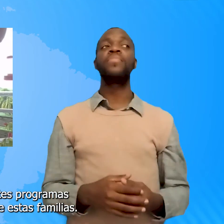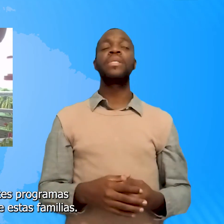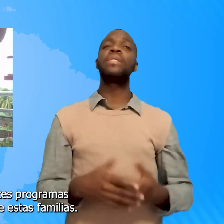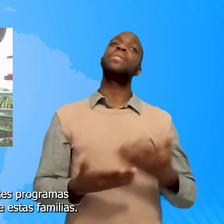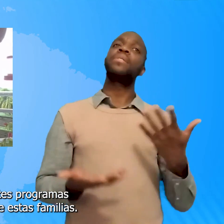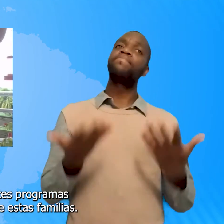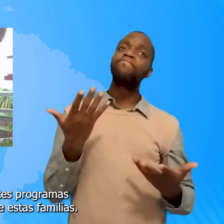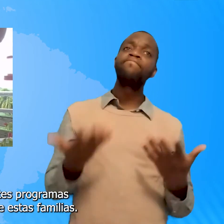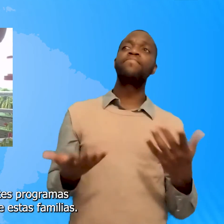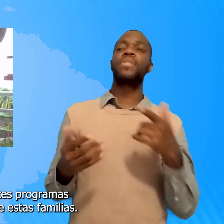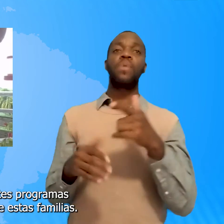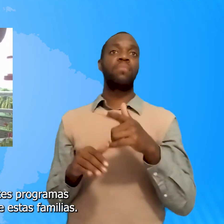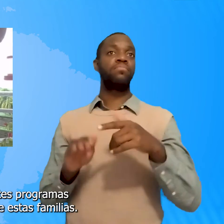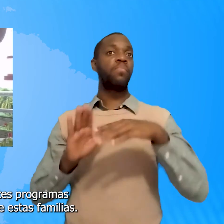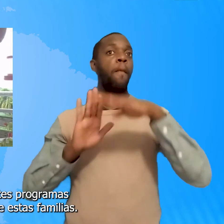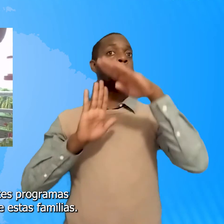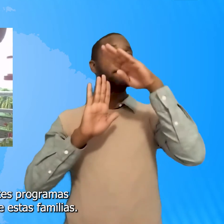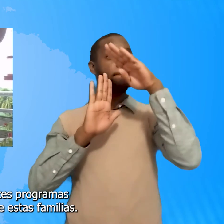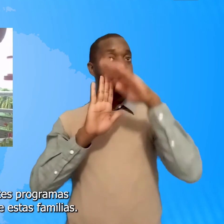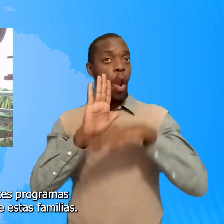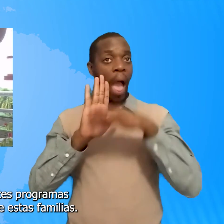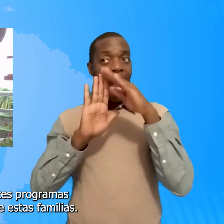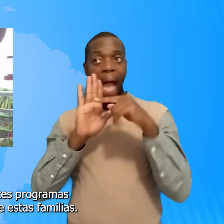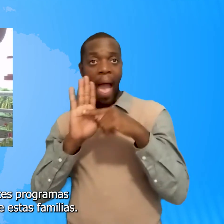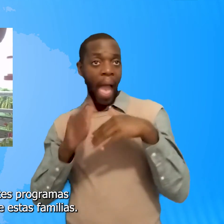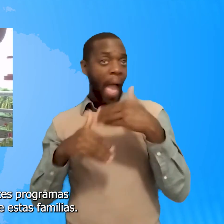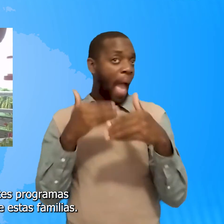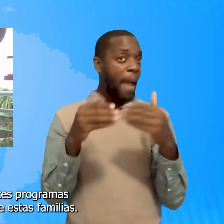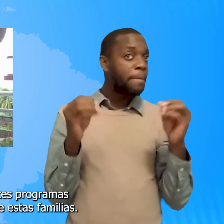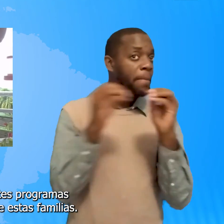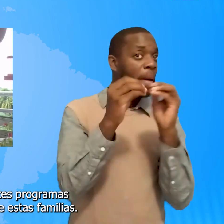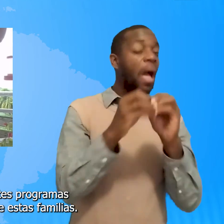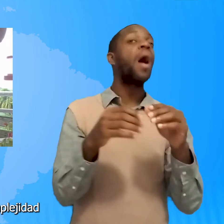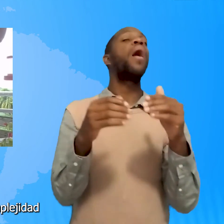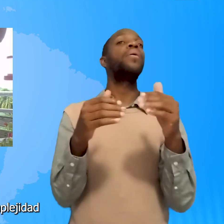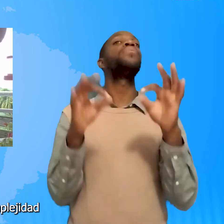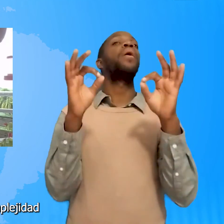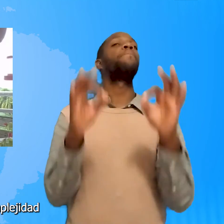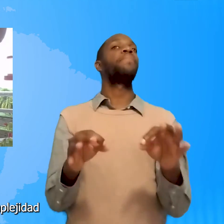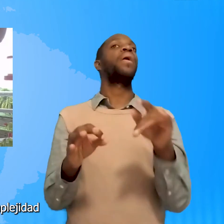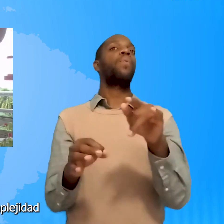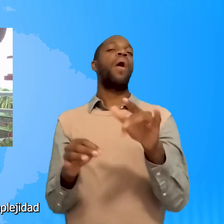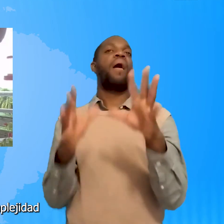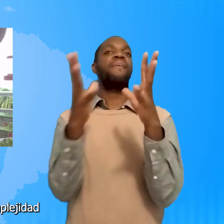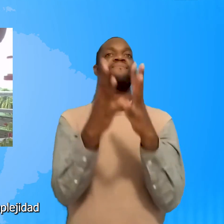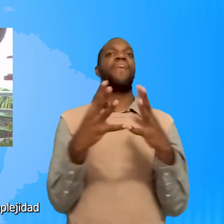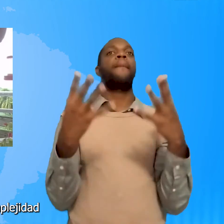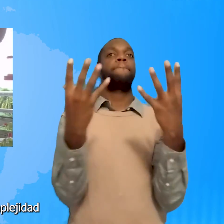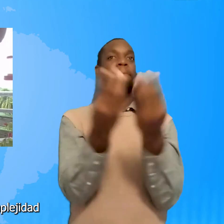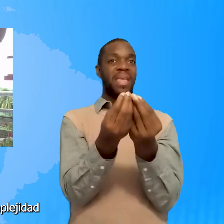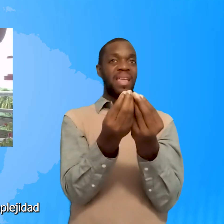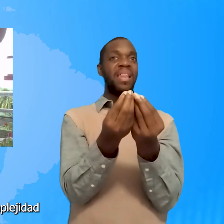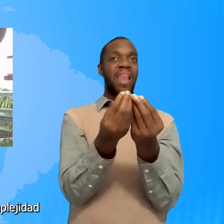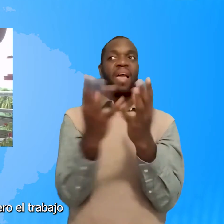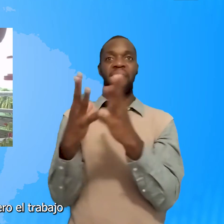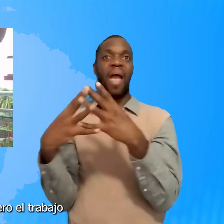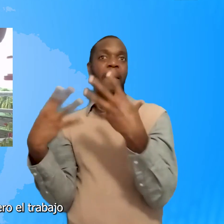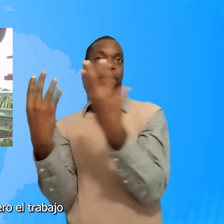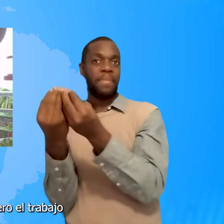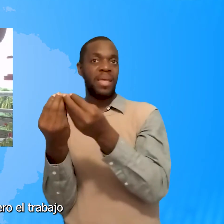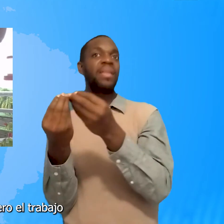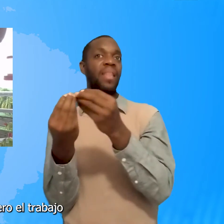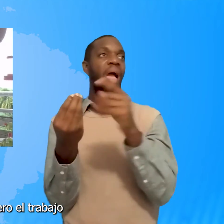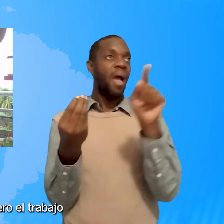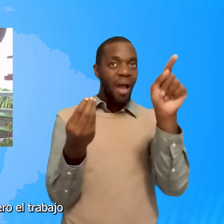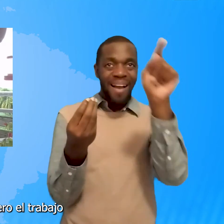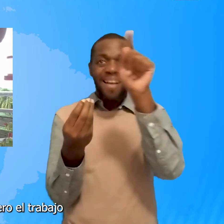desde diferentes programas hasta el seno de estas familias. Y la complejidad es